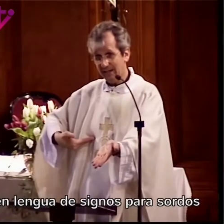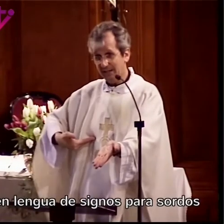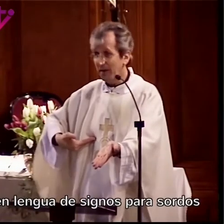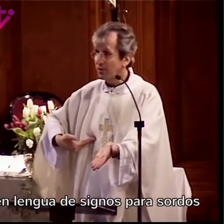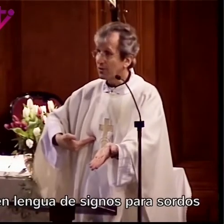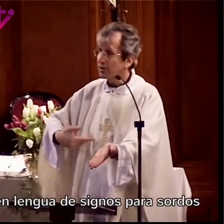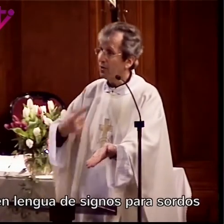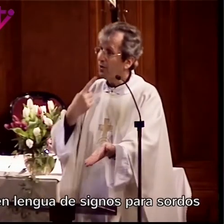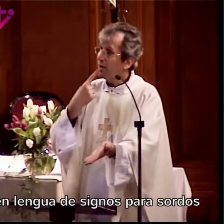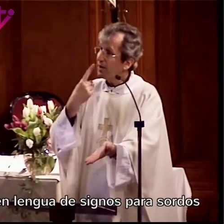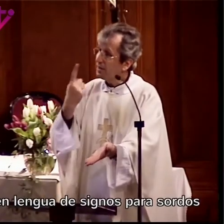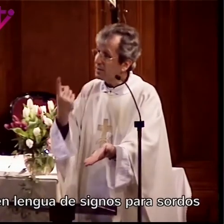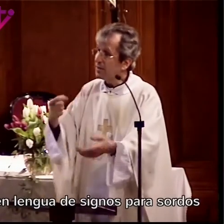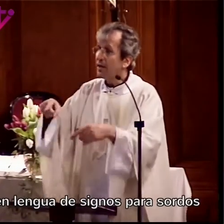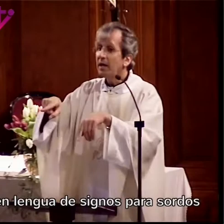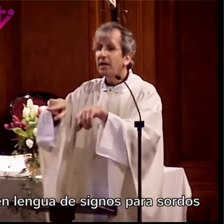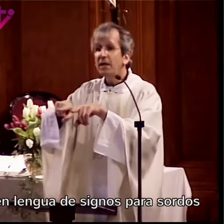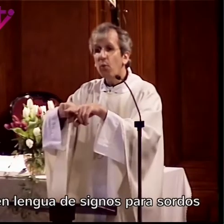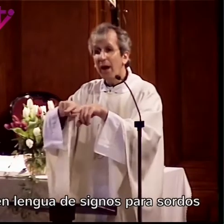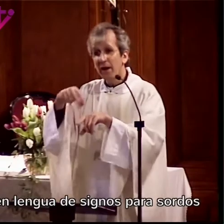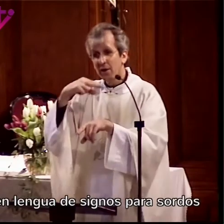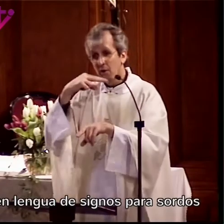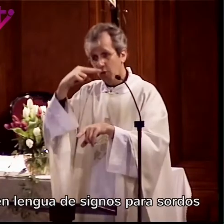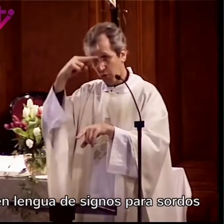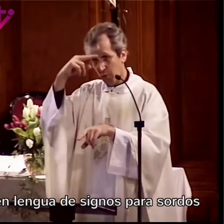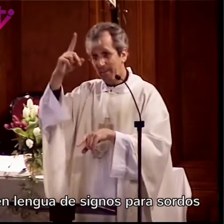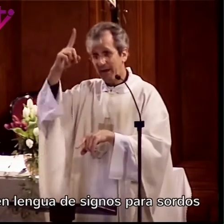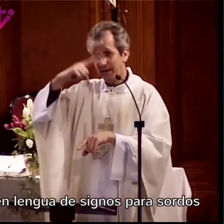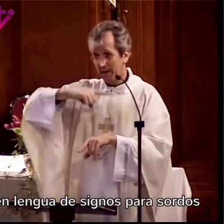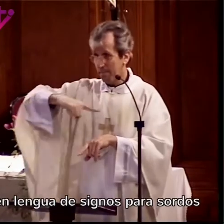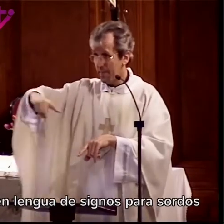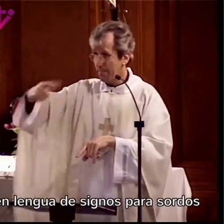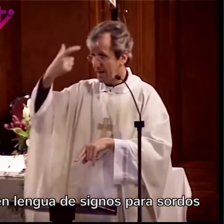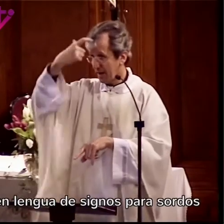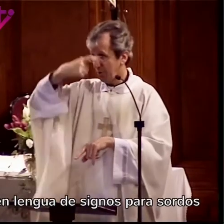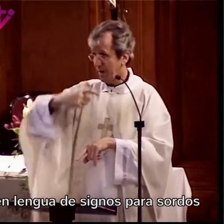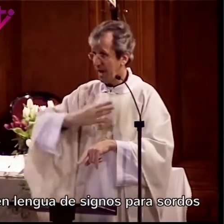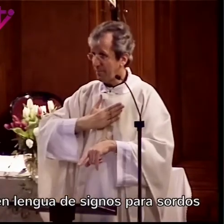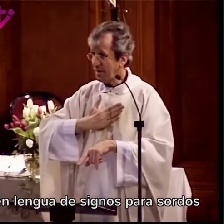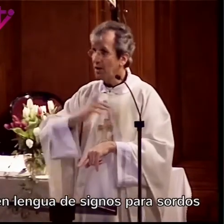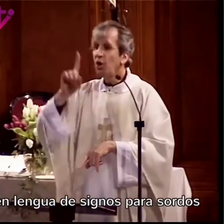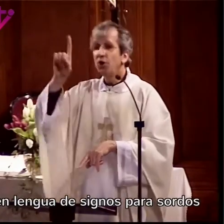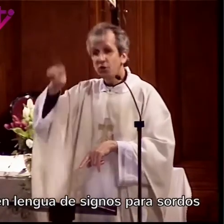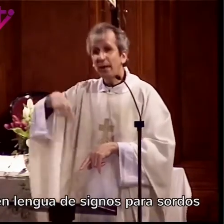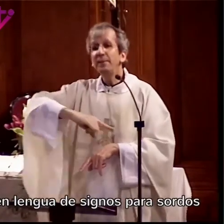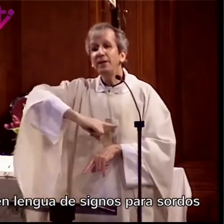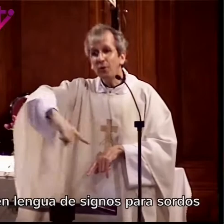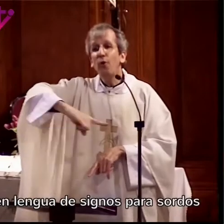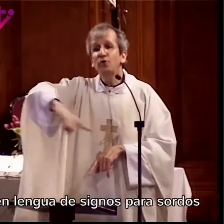las manos del costado y les dice igual como el Padre me ha enviado a mí yo también os